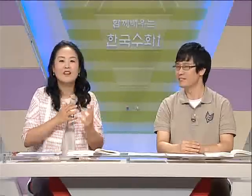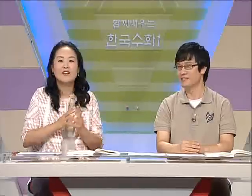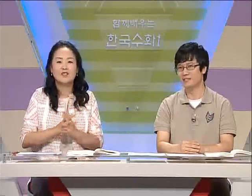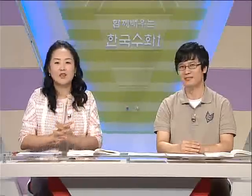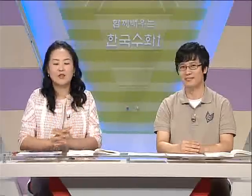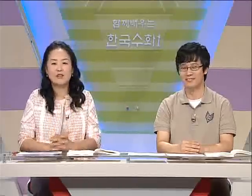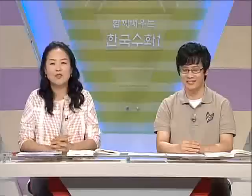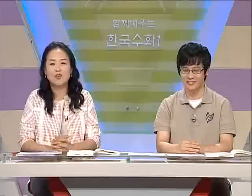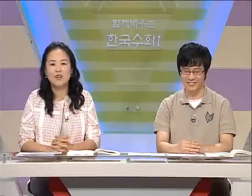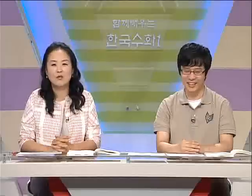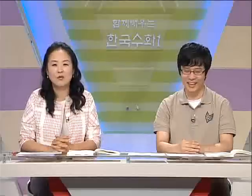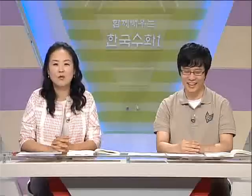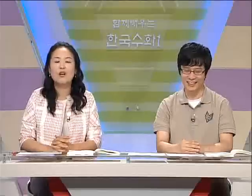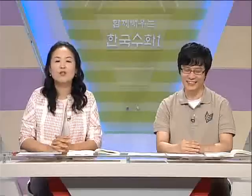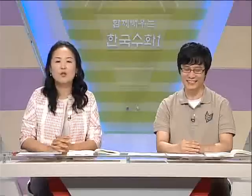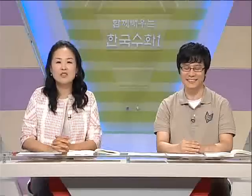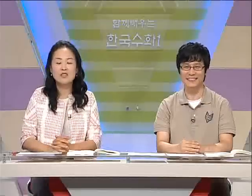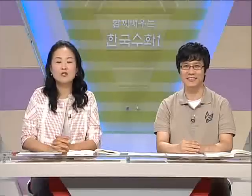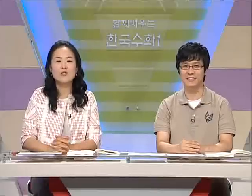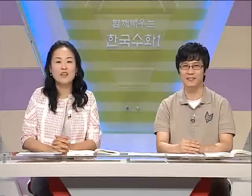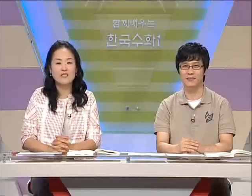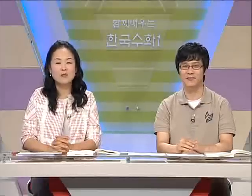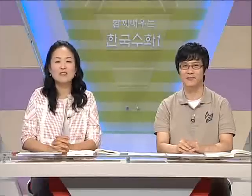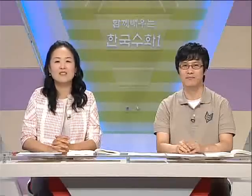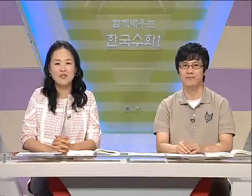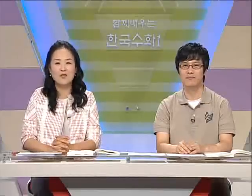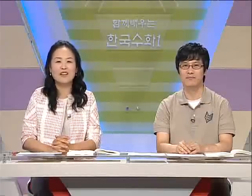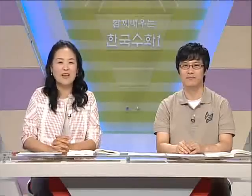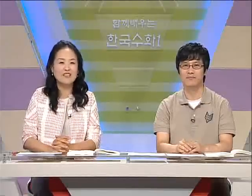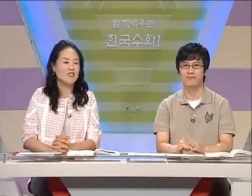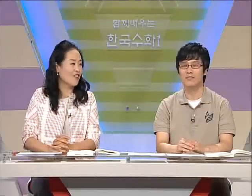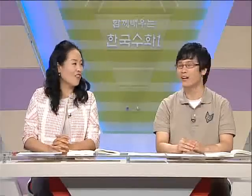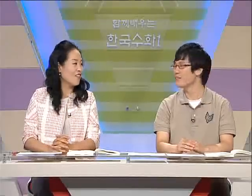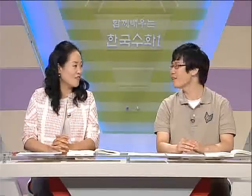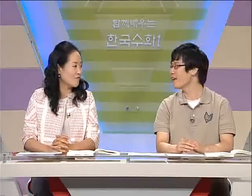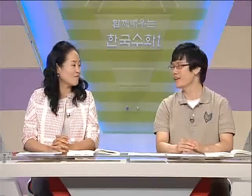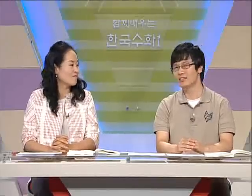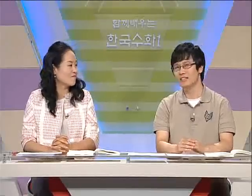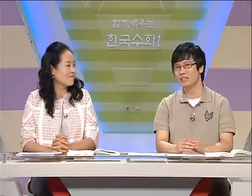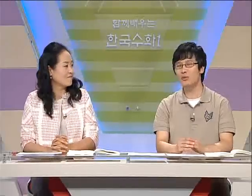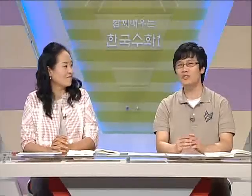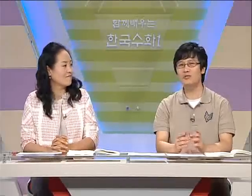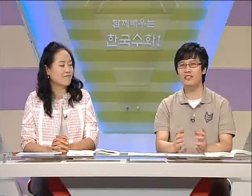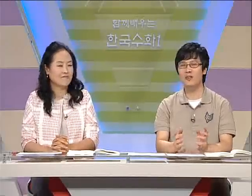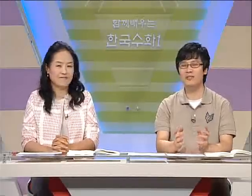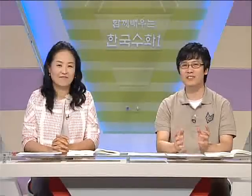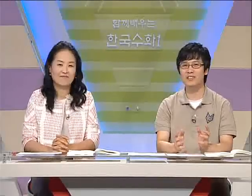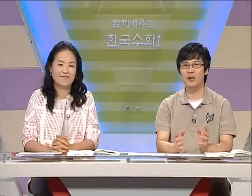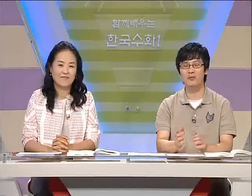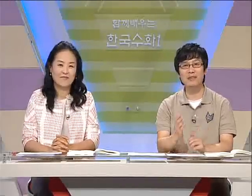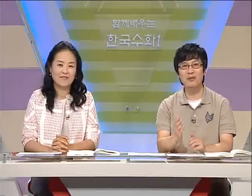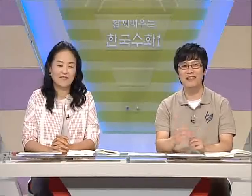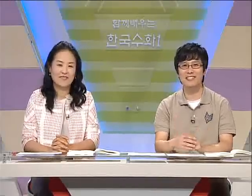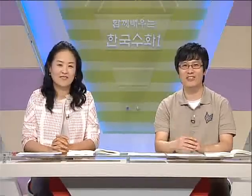전화로 할 수 있기도 하고 또 통신중개 서비스를 이용하기도 하죠. 네, 통신중개 서비스는 여러분 생소하시죠?